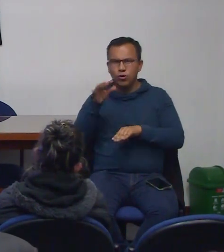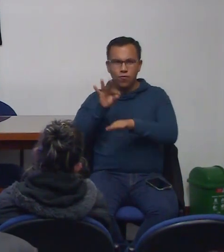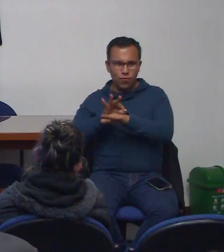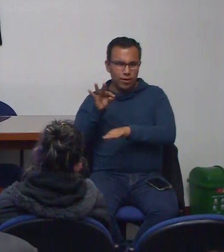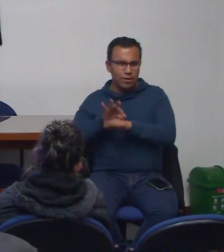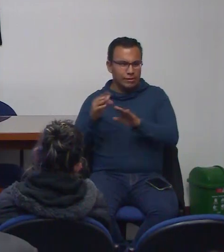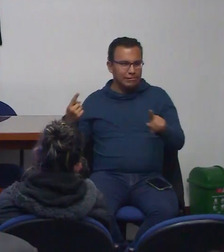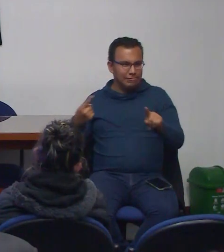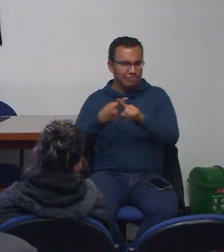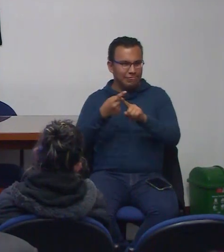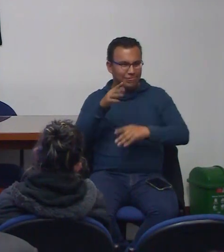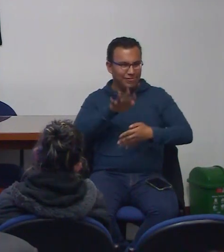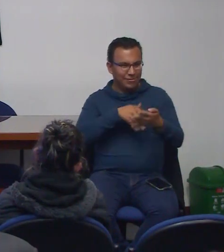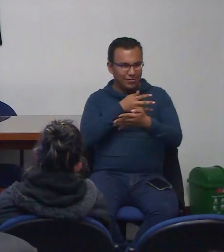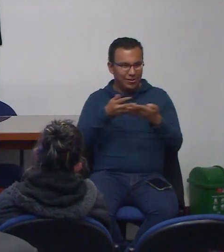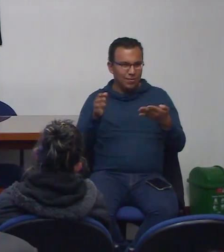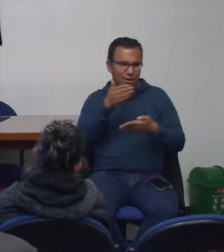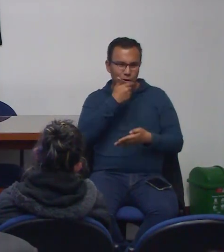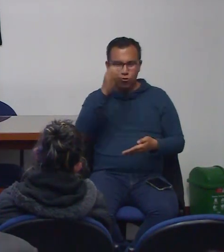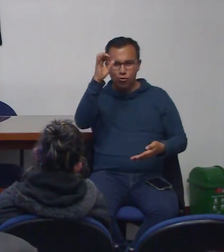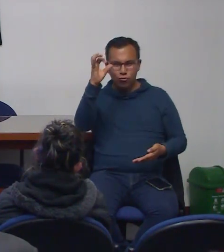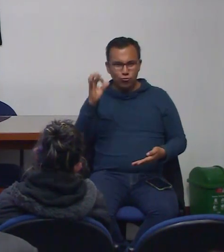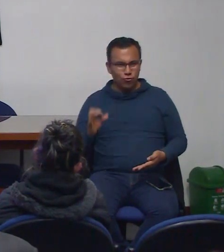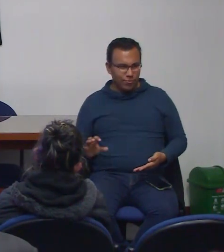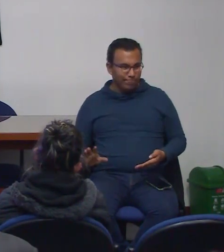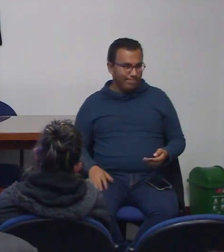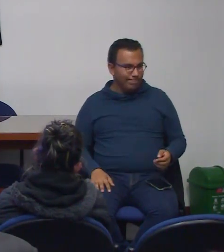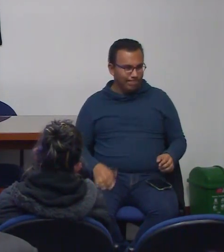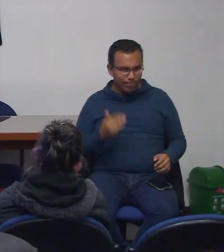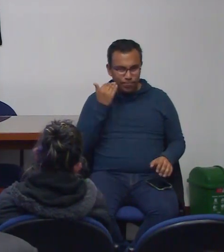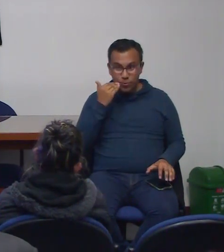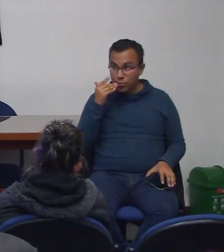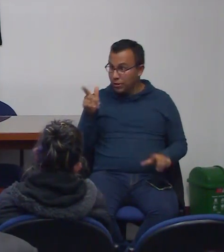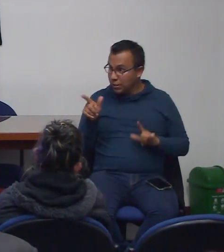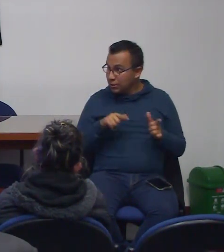fundación Entonces pues por eso está los sábados con nosotros